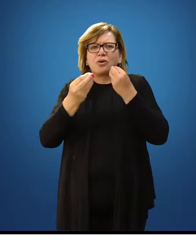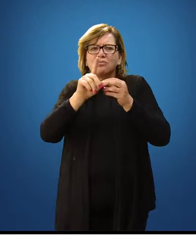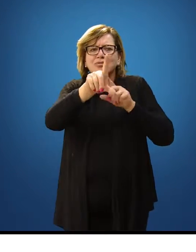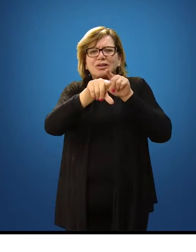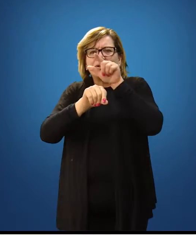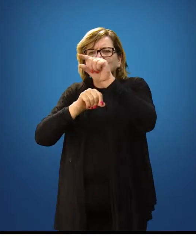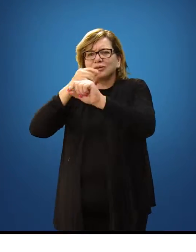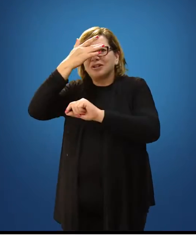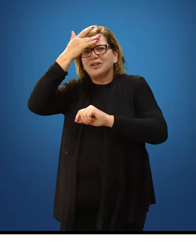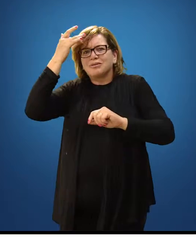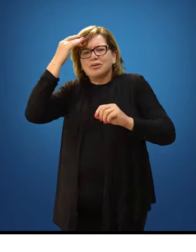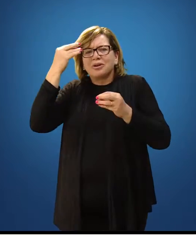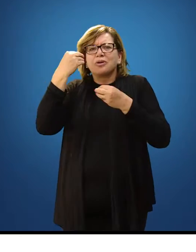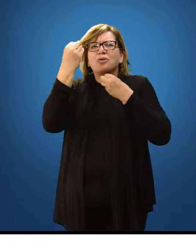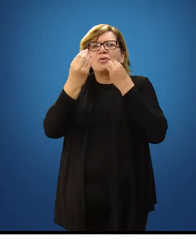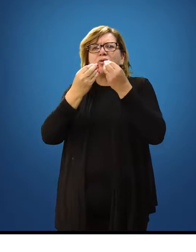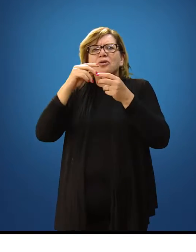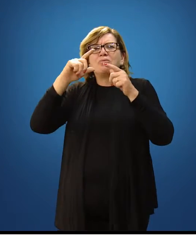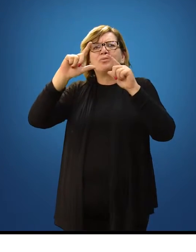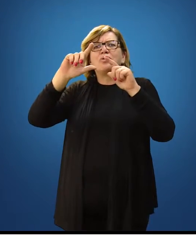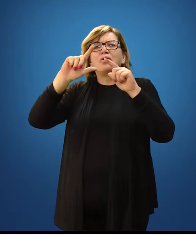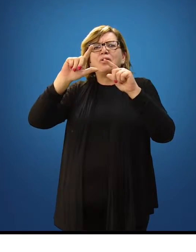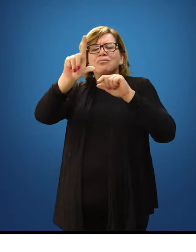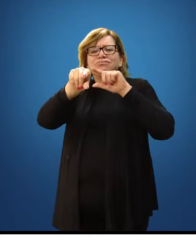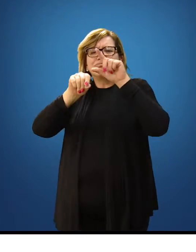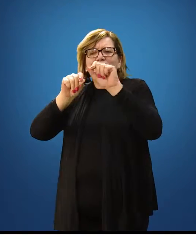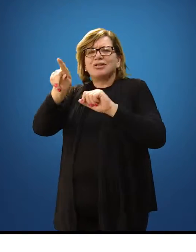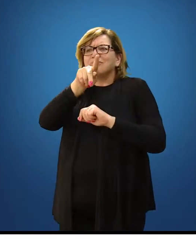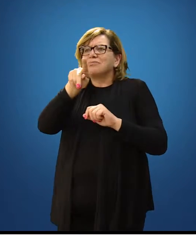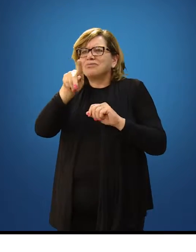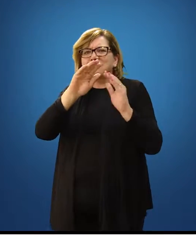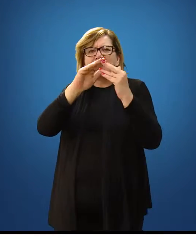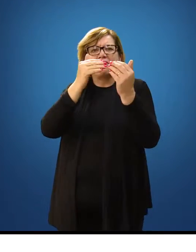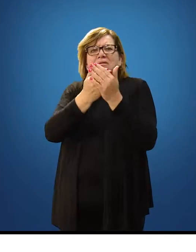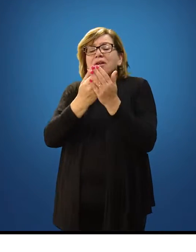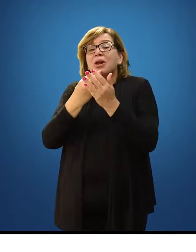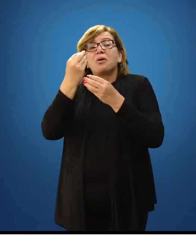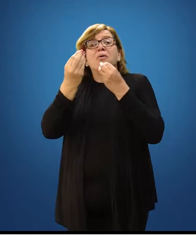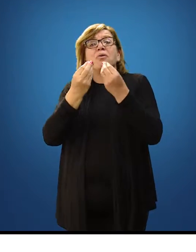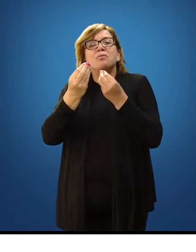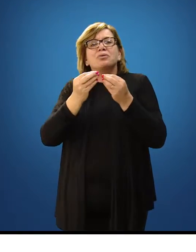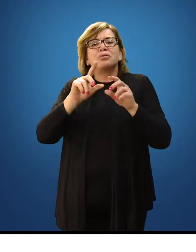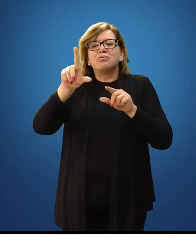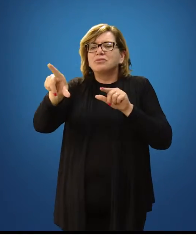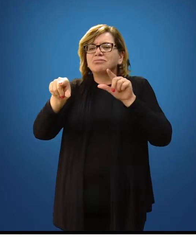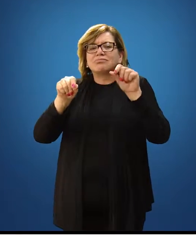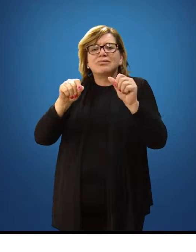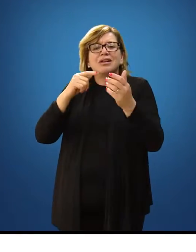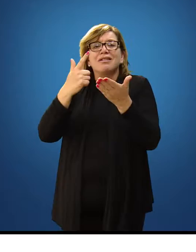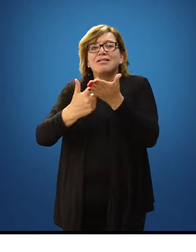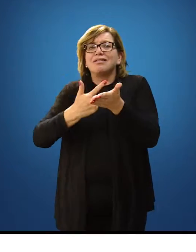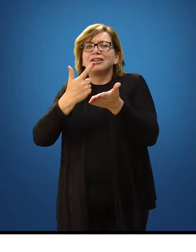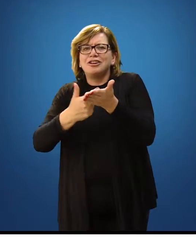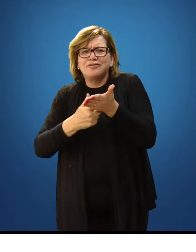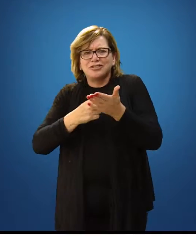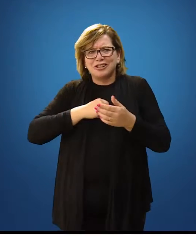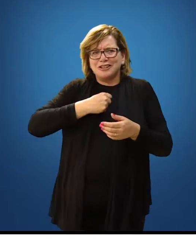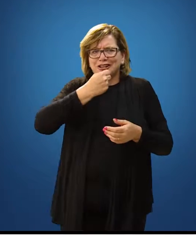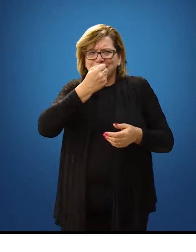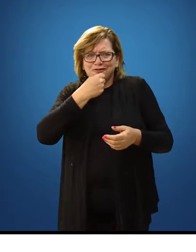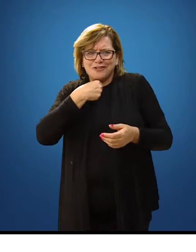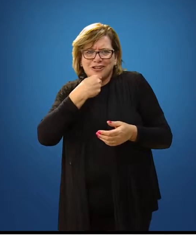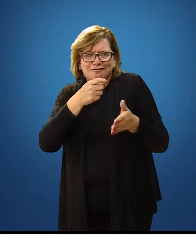as pessoas, as instituições, as escolas, os professores? Como é que eu selecionei os documentos? Eu fiz entrevista, eu